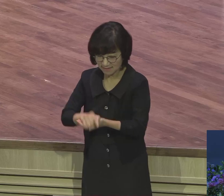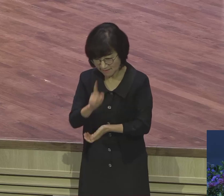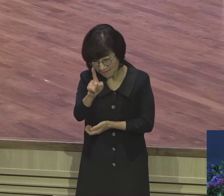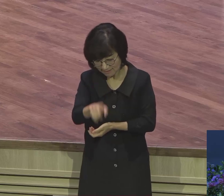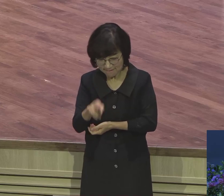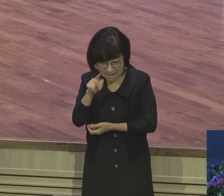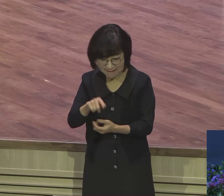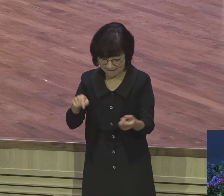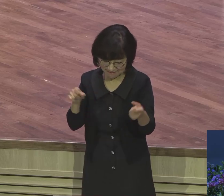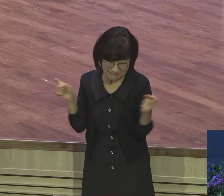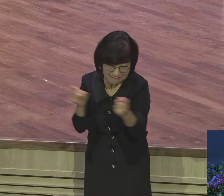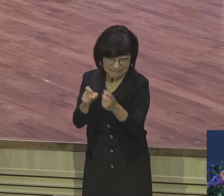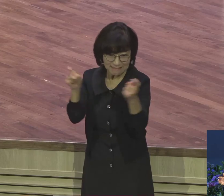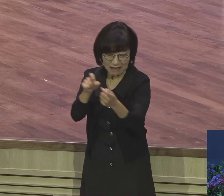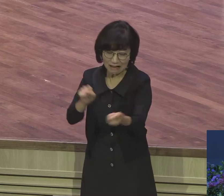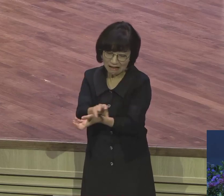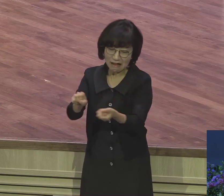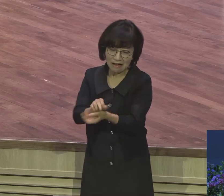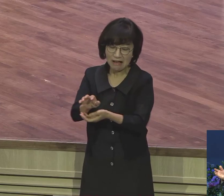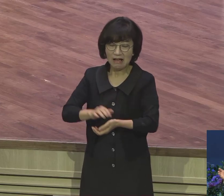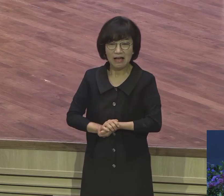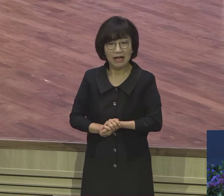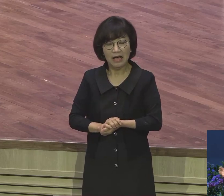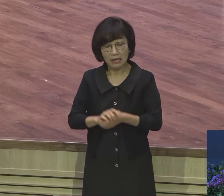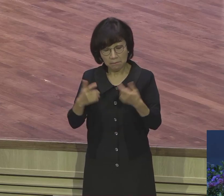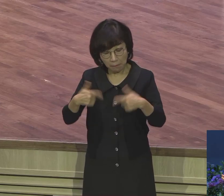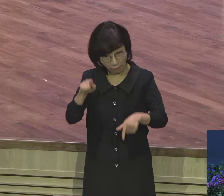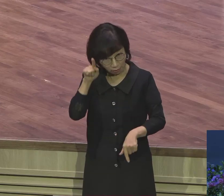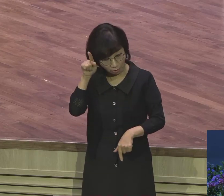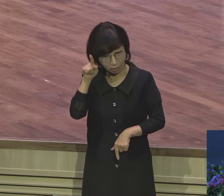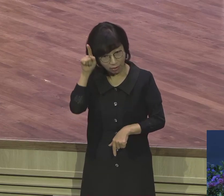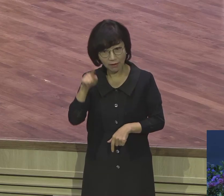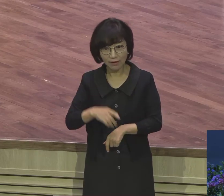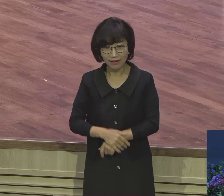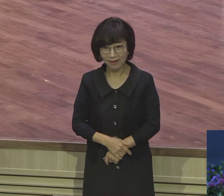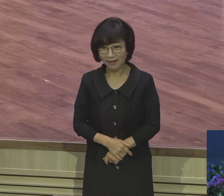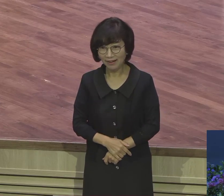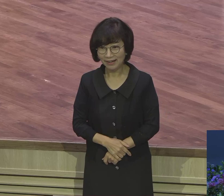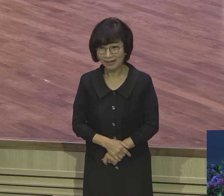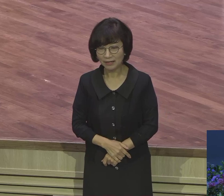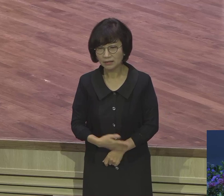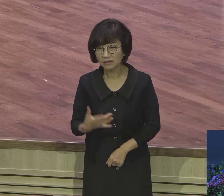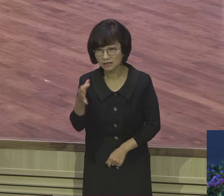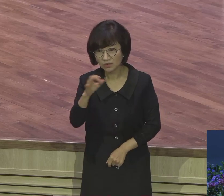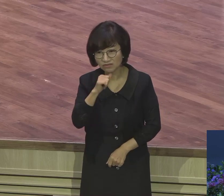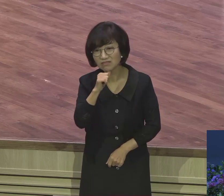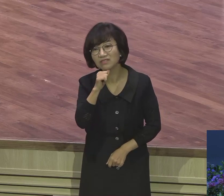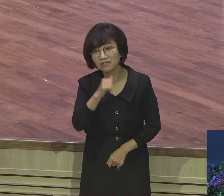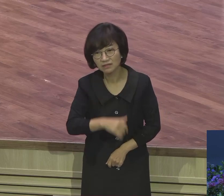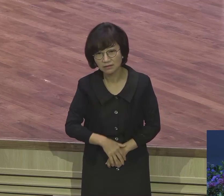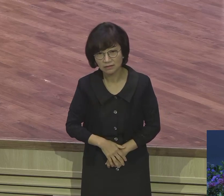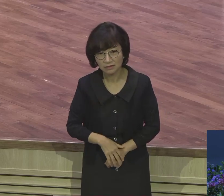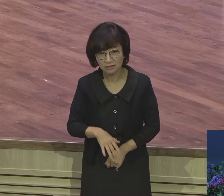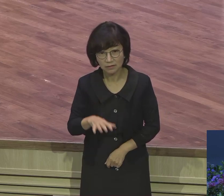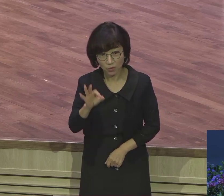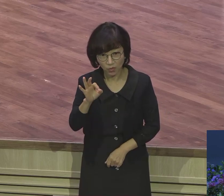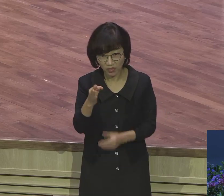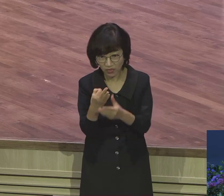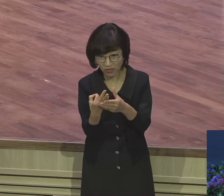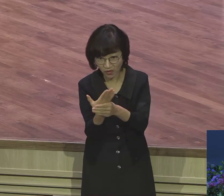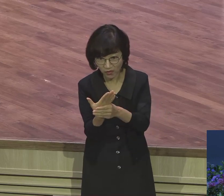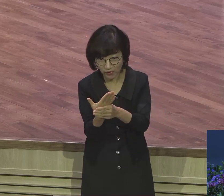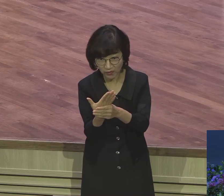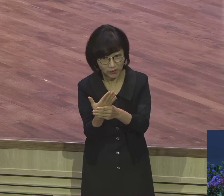거는 겁니다. 매달 내야 될 거. 뭐 이런 삶에서. 그러니까 뭐 돈이 없어, 돈이 없어. 캐시가 없다고, 캐시.